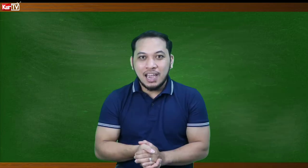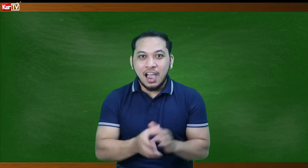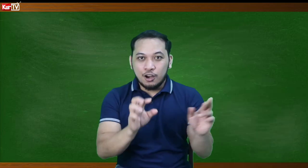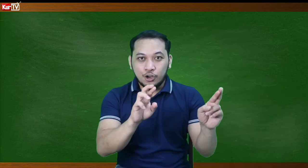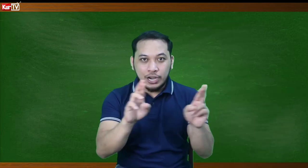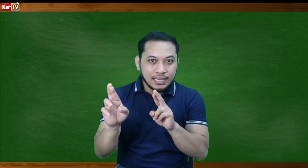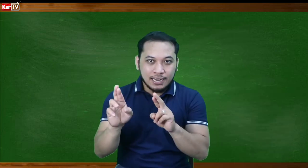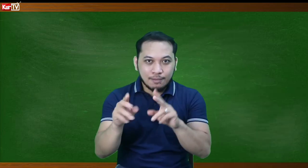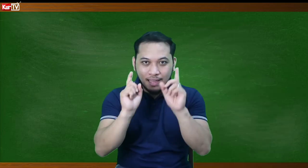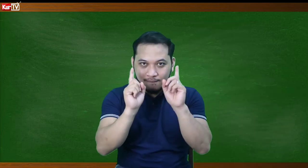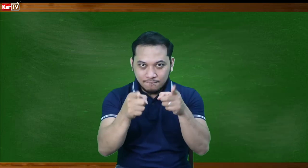Ready ka na ba?